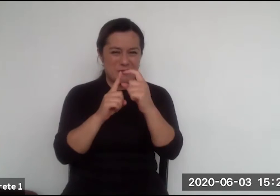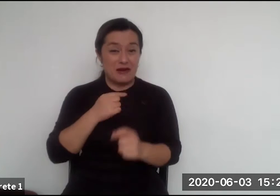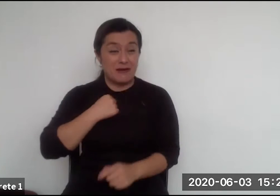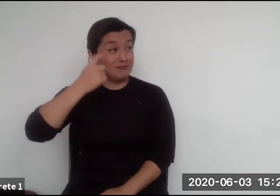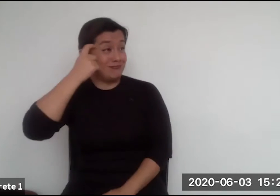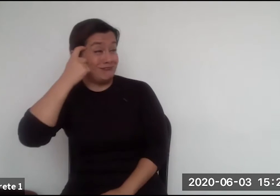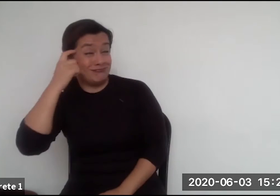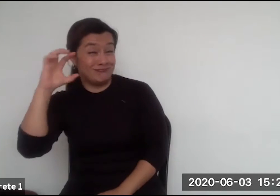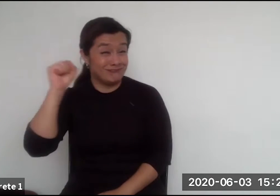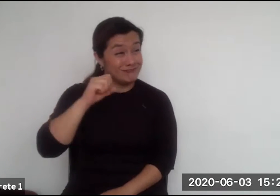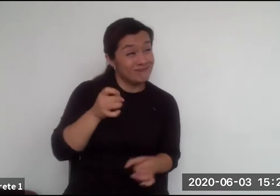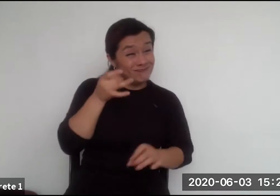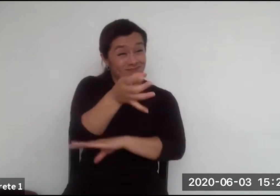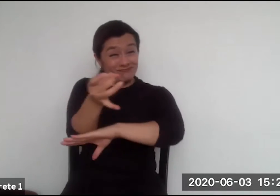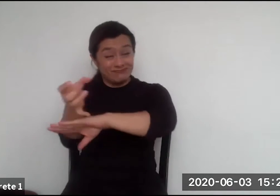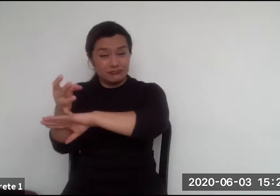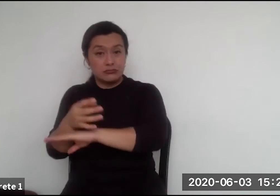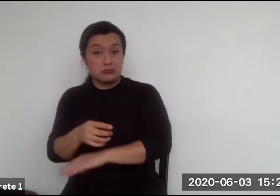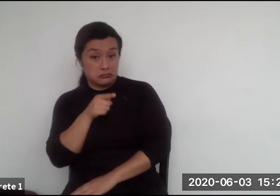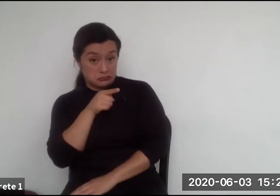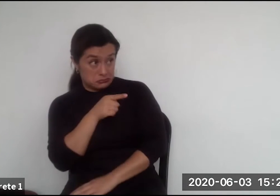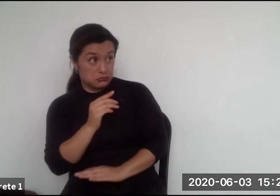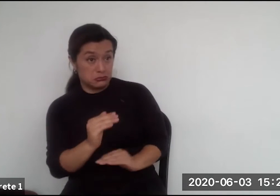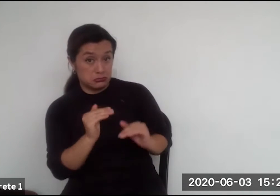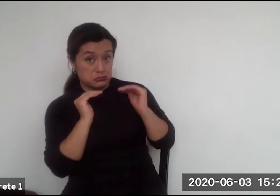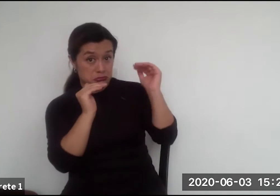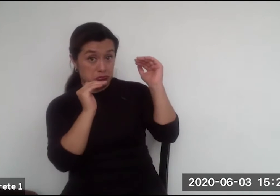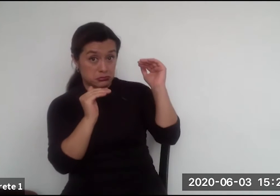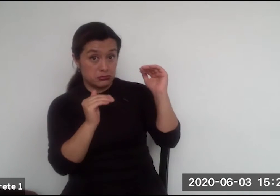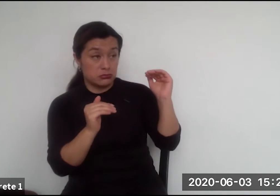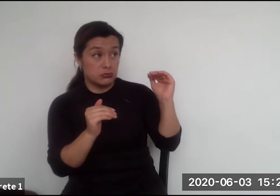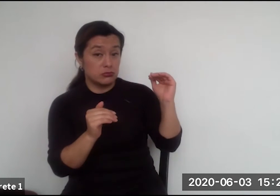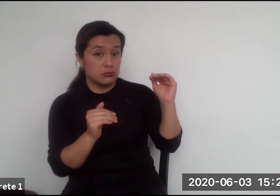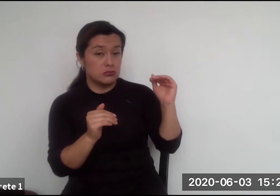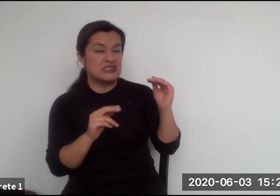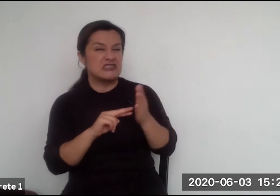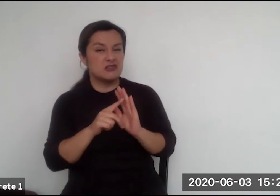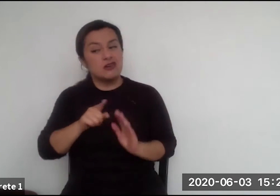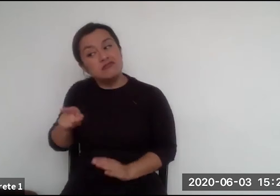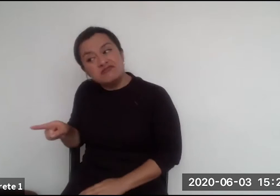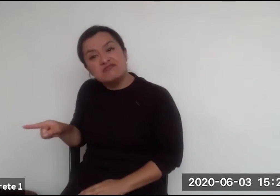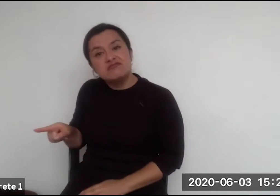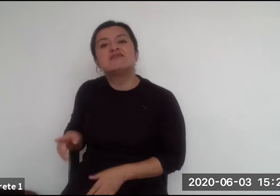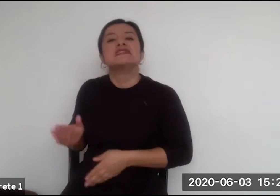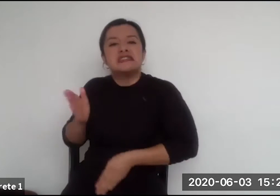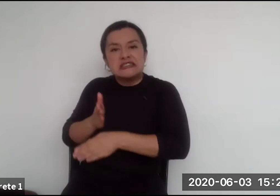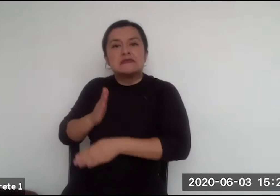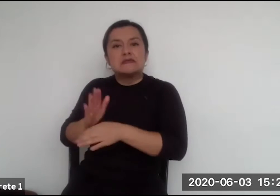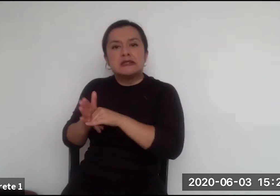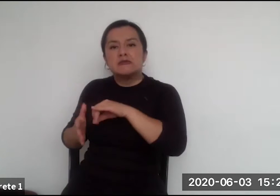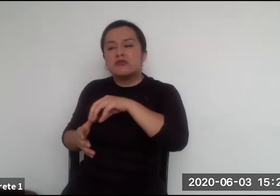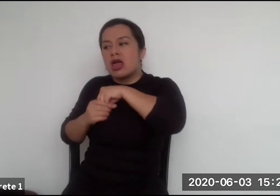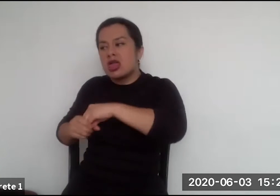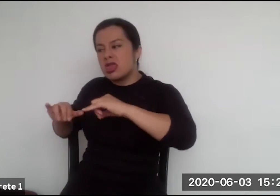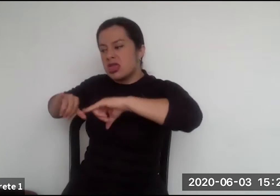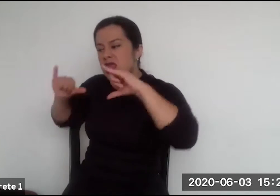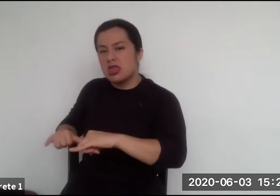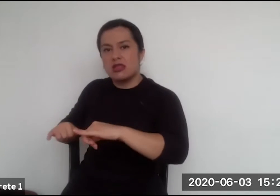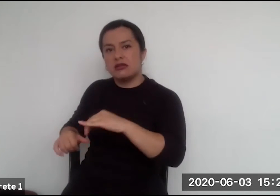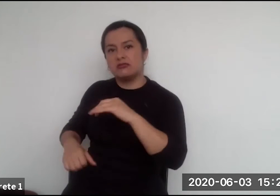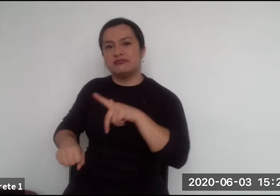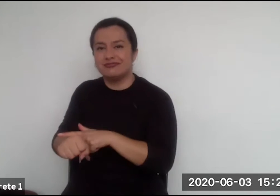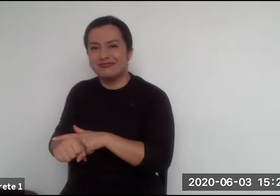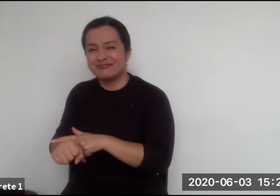y serán mucho más fuertes los otros confinamientos? Esas son entonces las miradas, las otras miradas